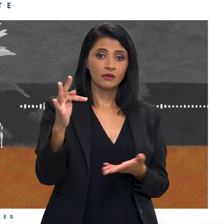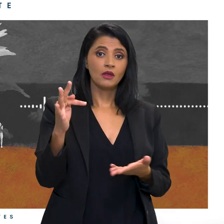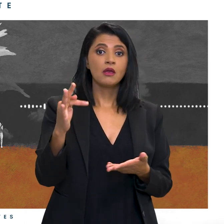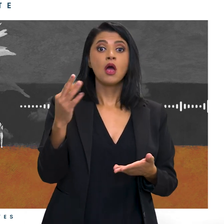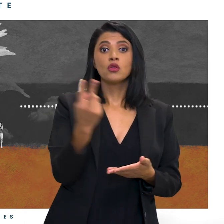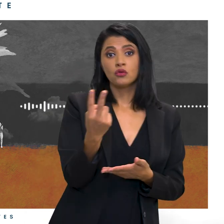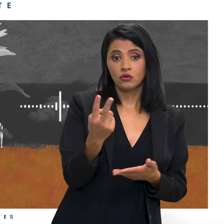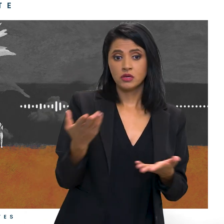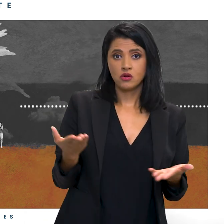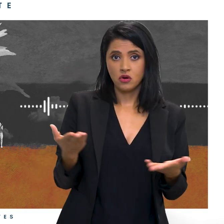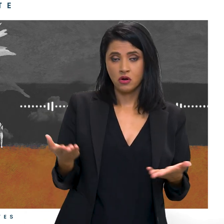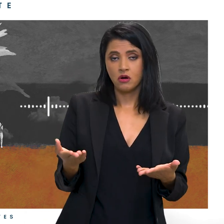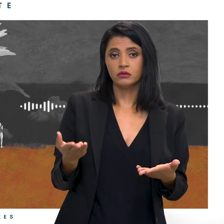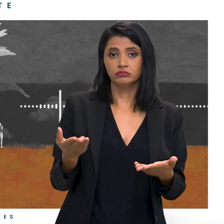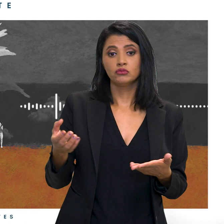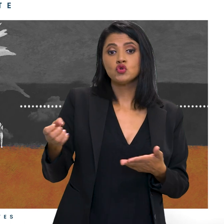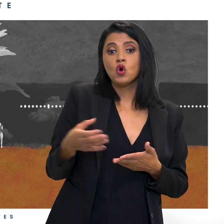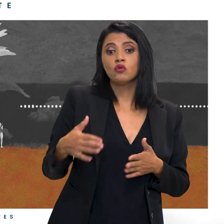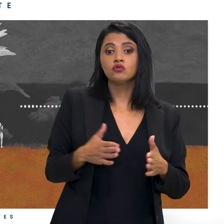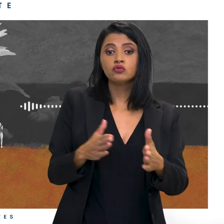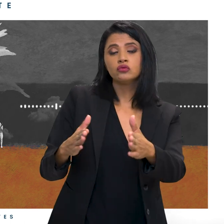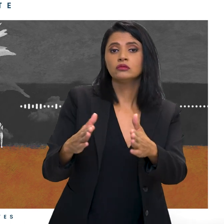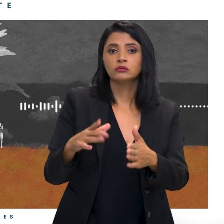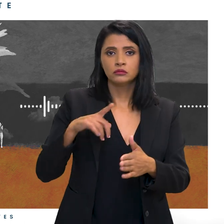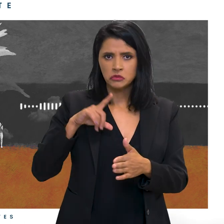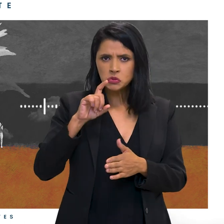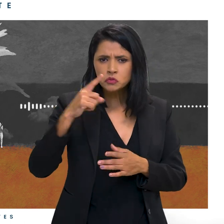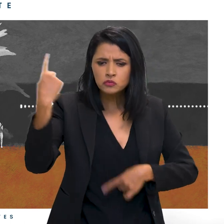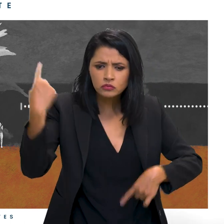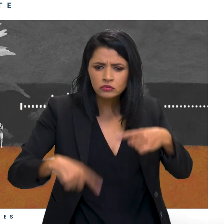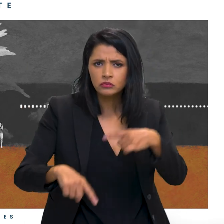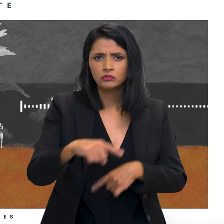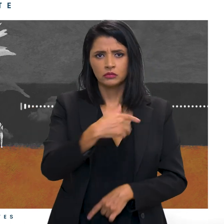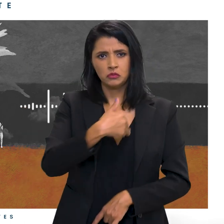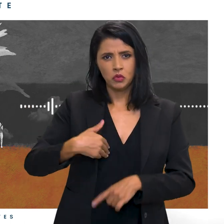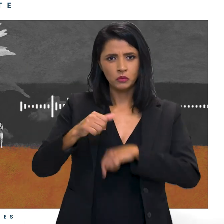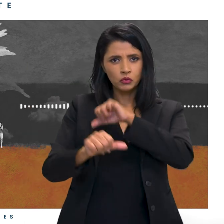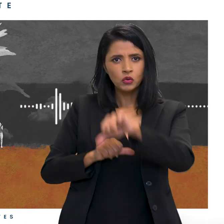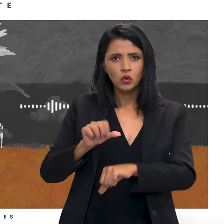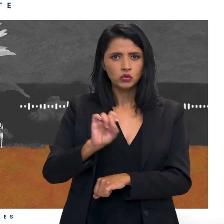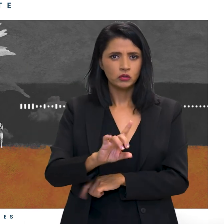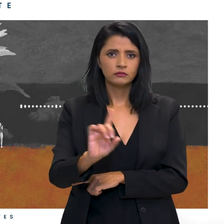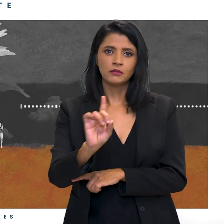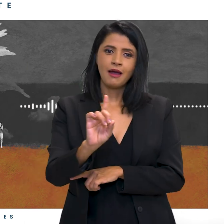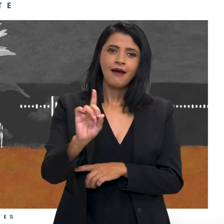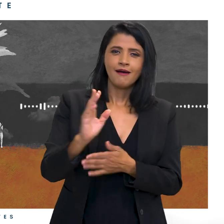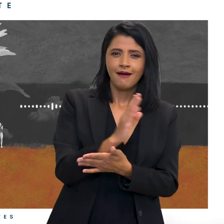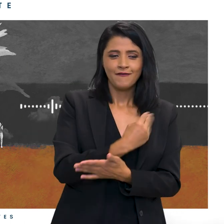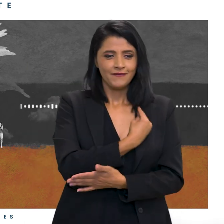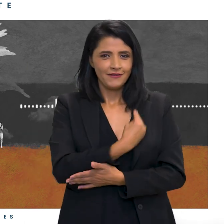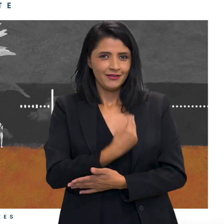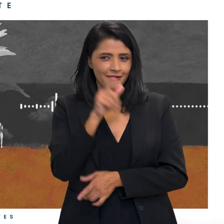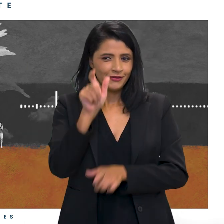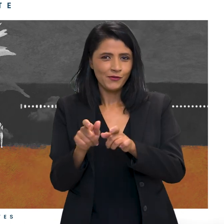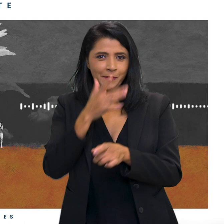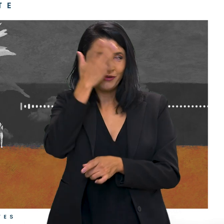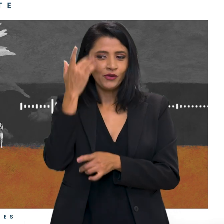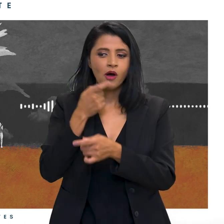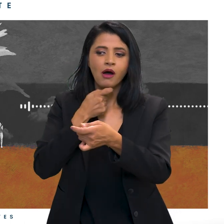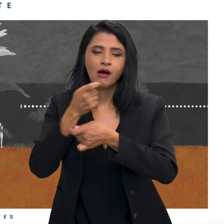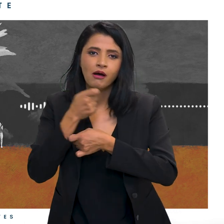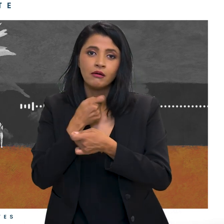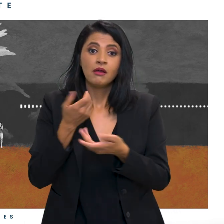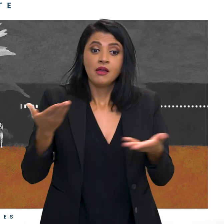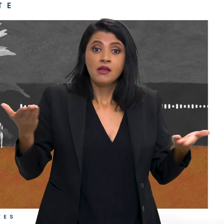Futuro do Presente, parte 2. Novos rumos. Não foram só as políticas públicas que mudaram, mas a vida de alguns